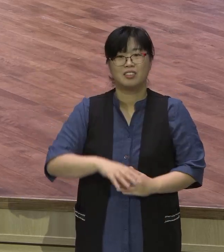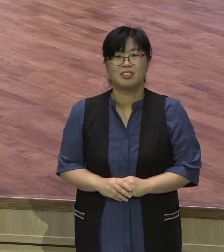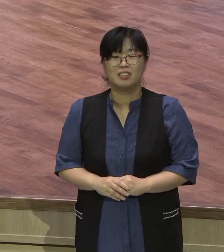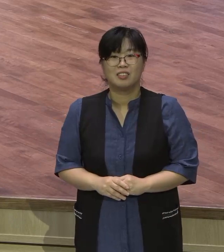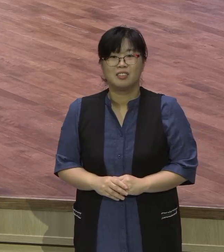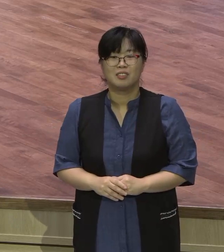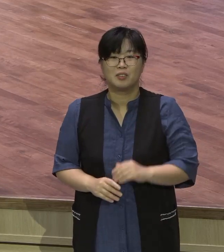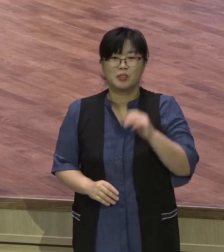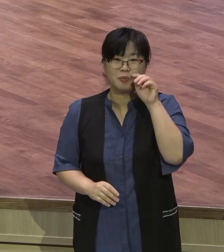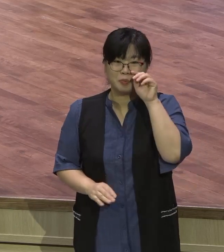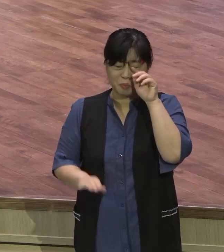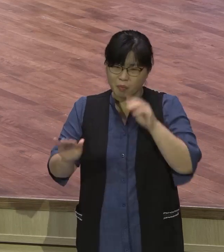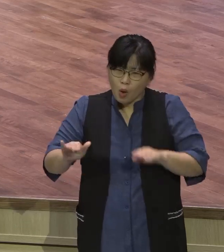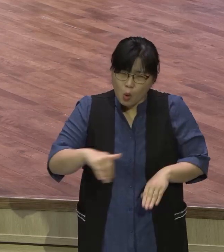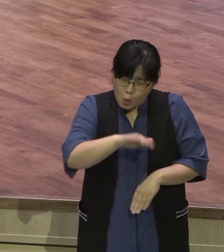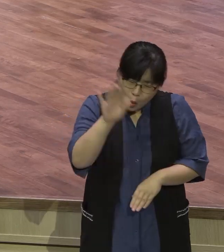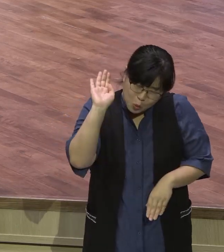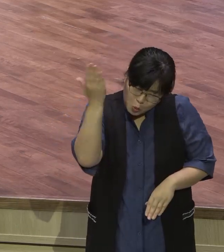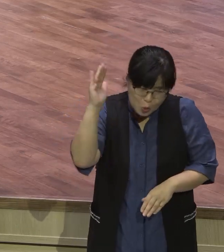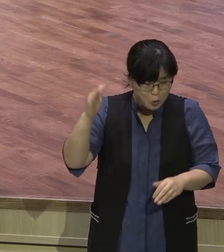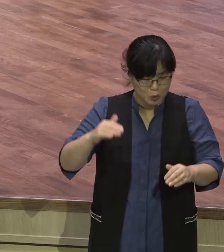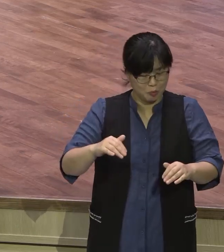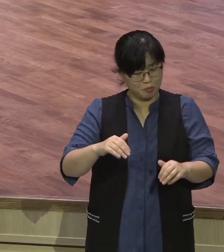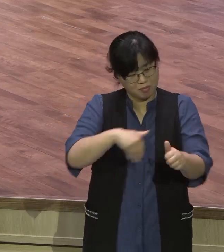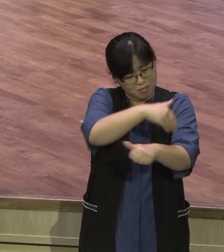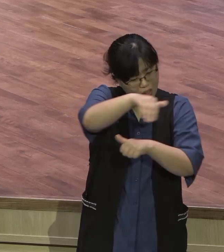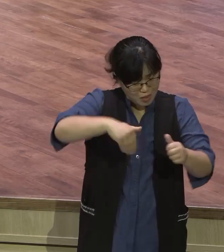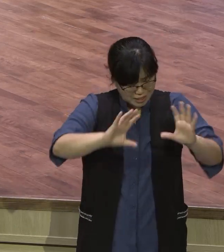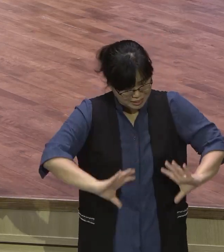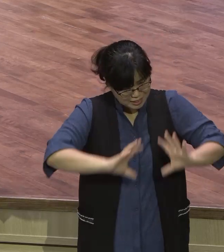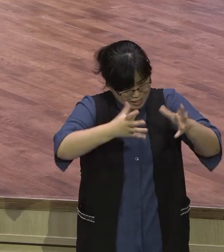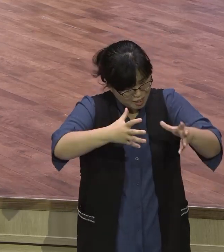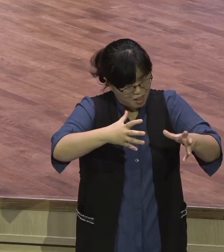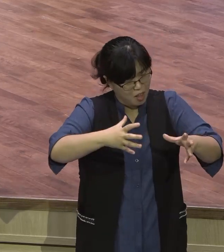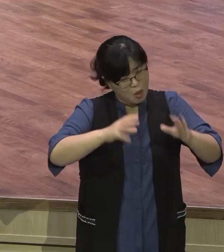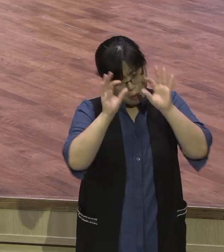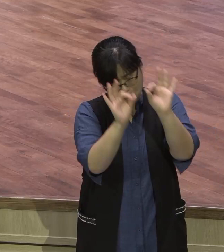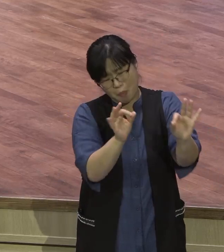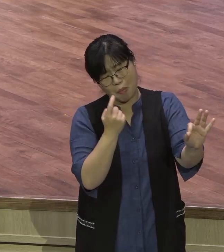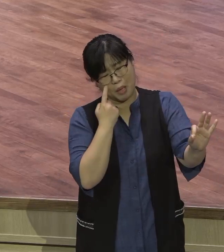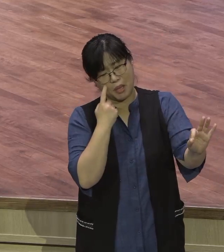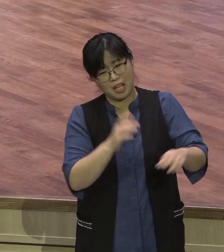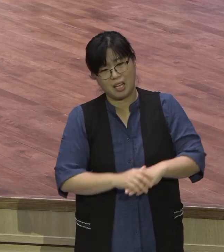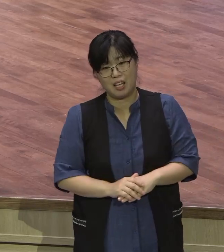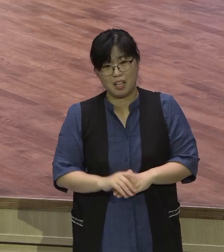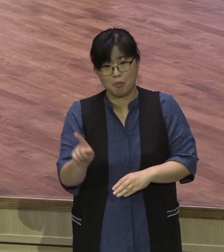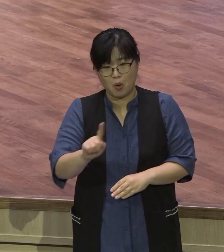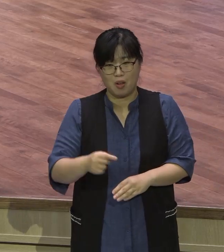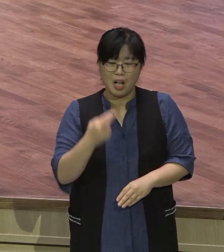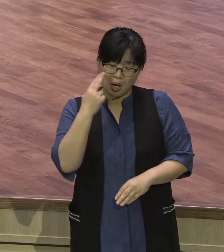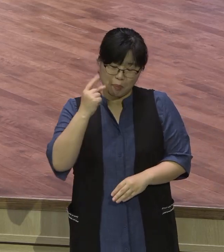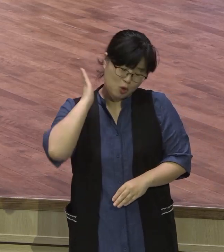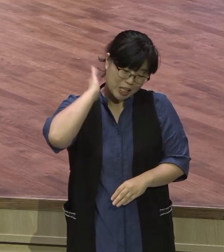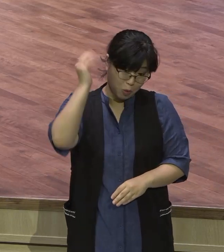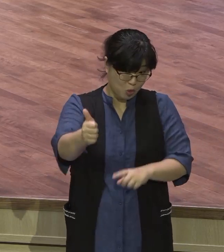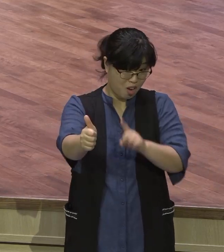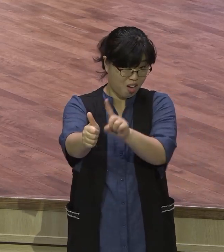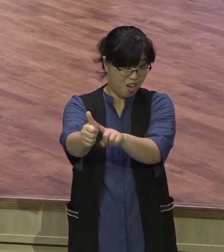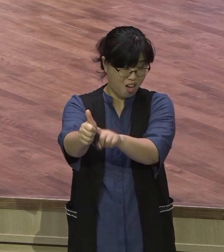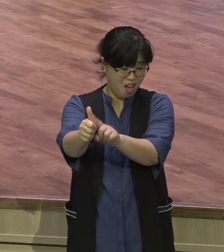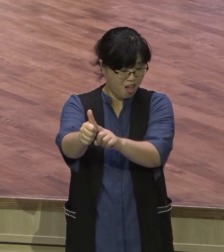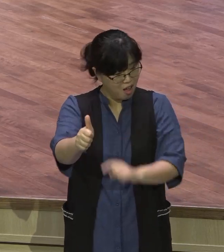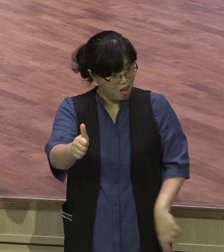세계의 꼬라지 보세요 피투지 서로 막 물고 싸고 싸고 씻고 뜯고 누가 사단 장난 작품이에요 그러니까